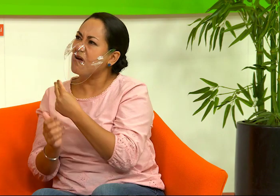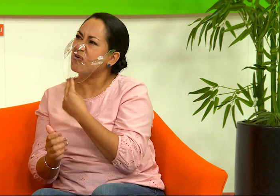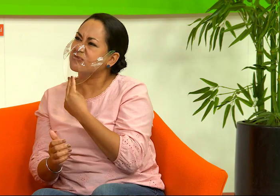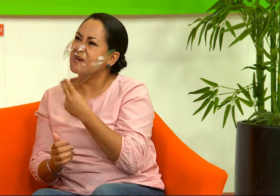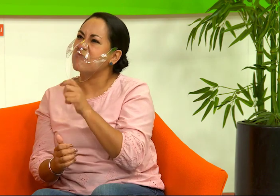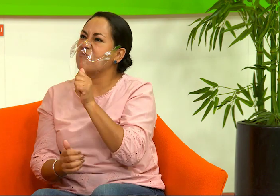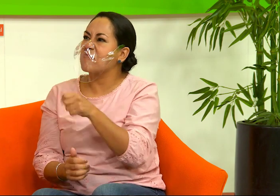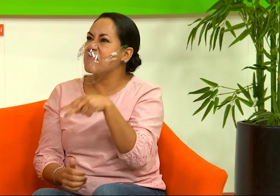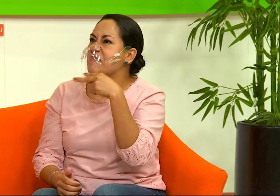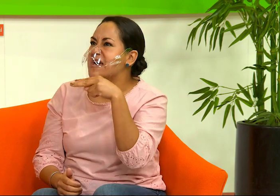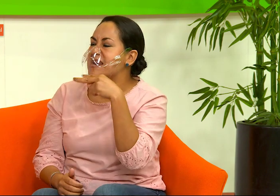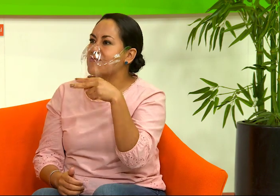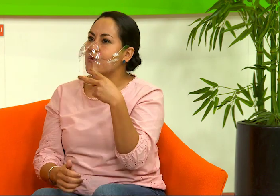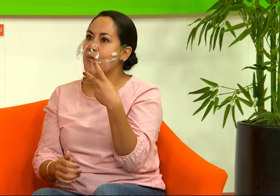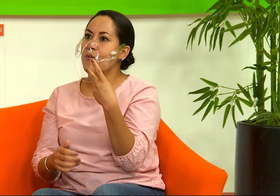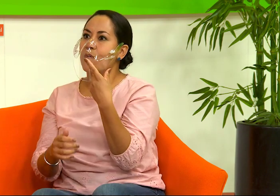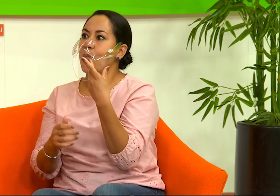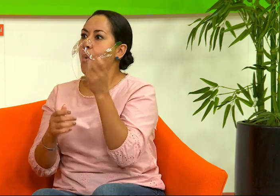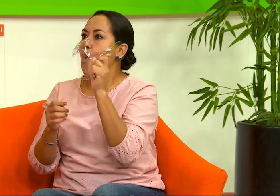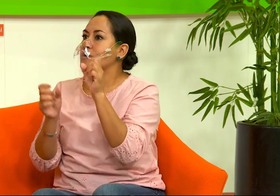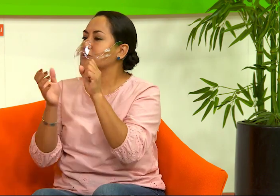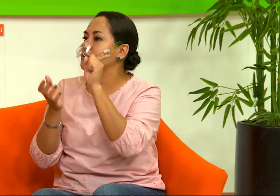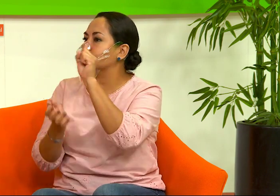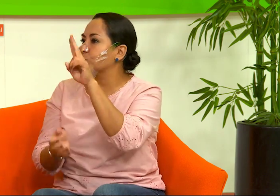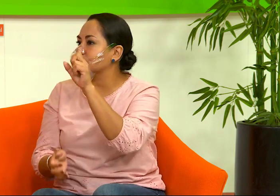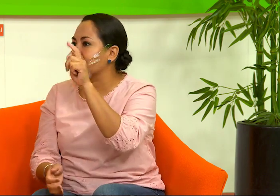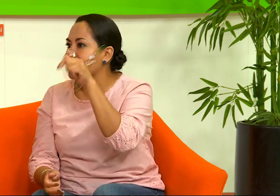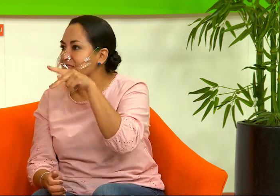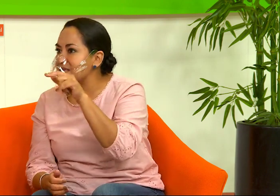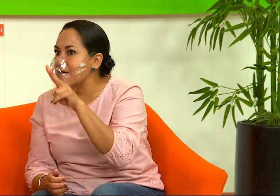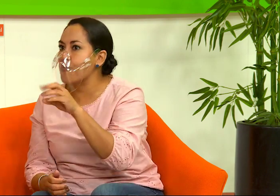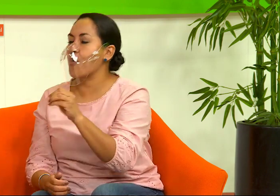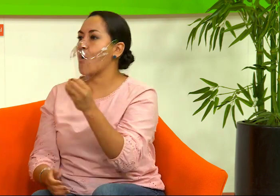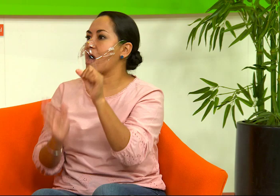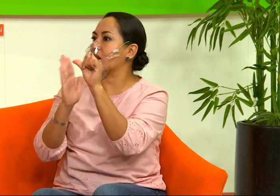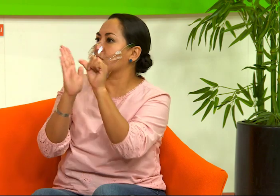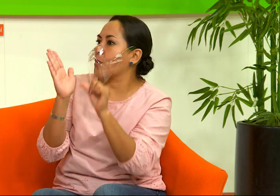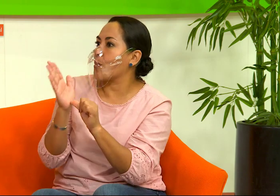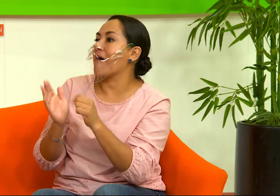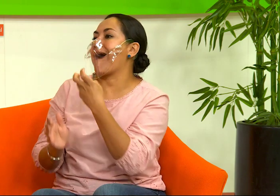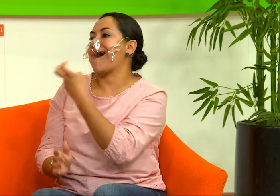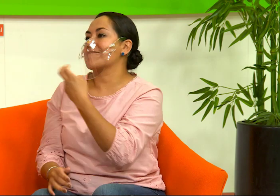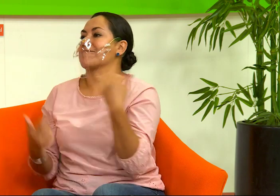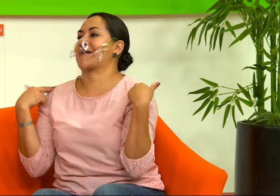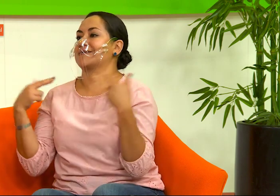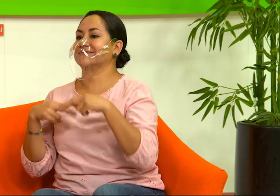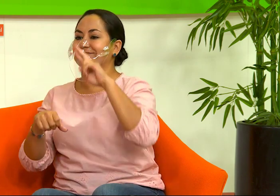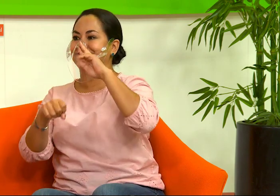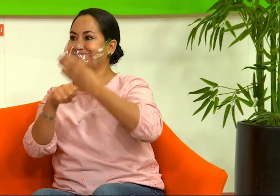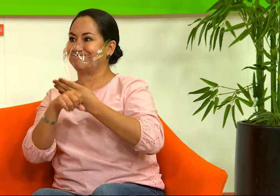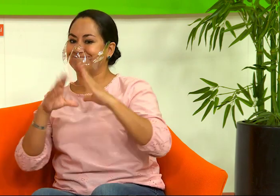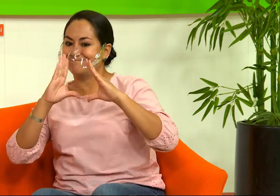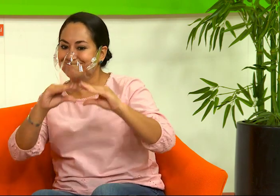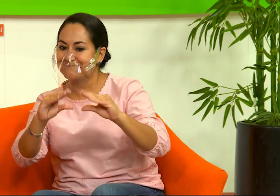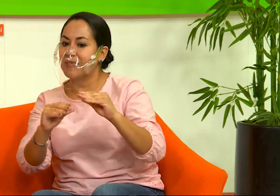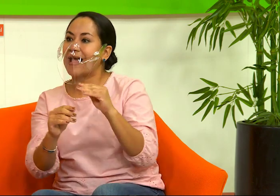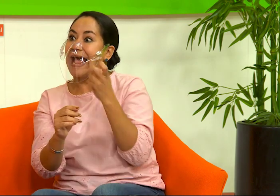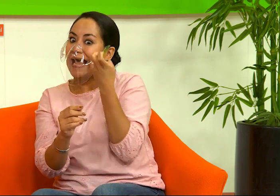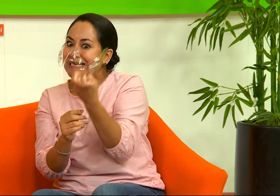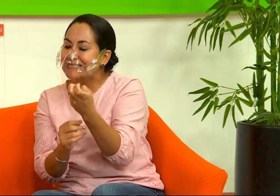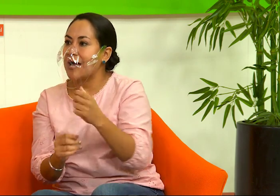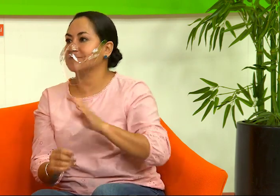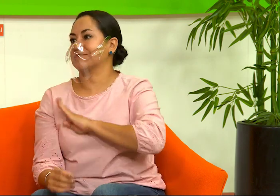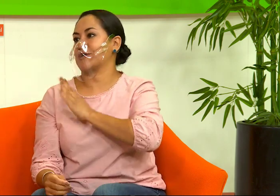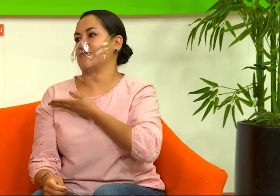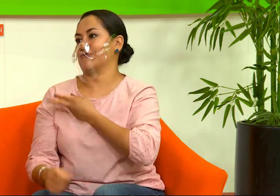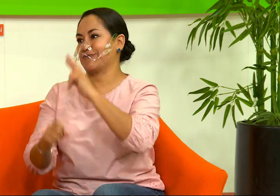herramientas y entiendan mucho más. Y entonces a lo mejor en la escuela podemos utilizar, oye, ¿por qué utilizamos ese verbo, este sustantivo,